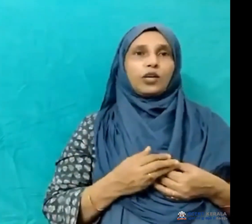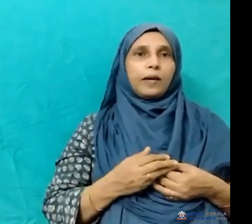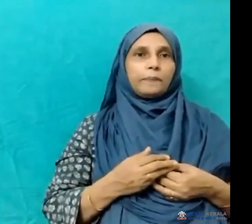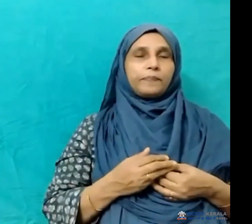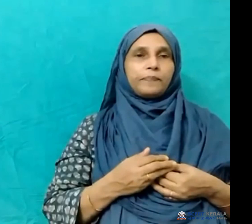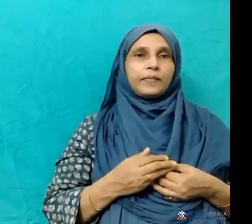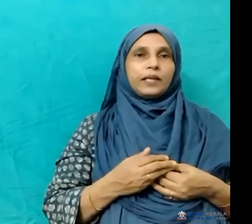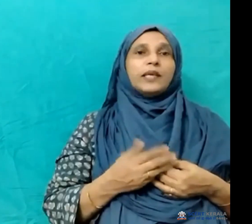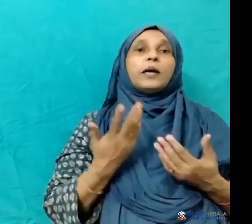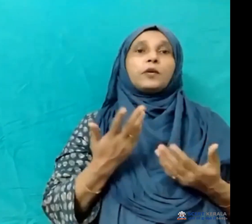നോക്കാം. നമുക്ക്